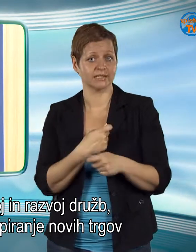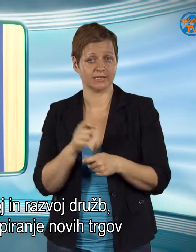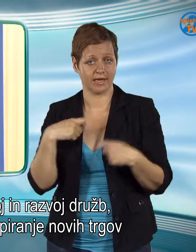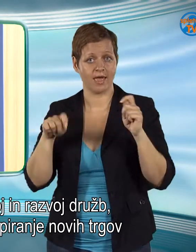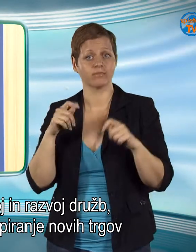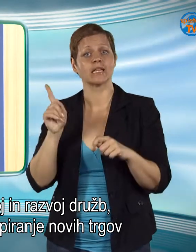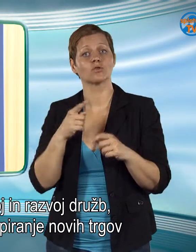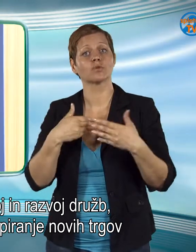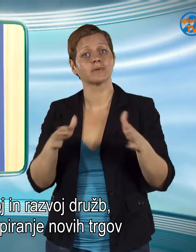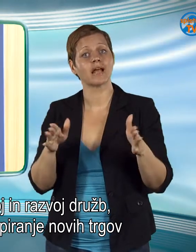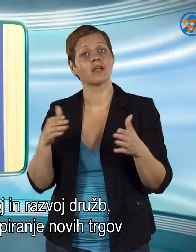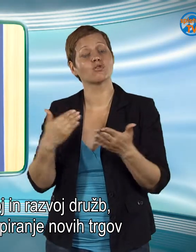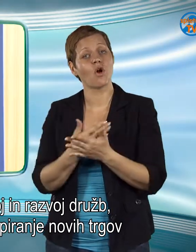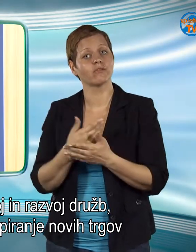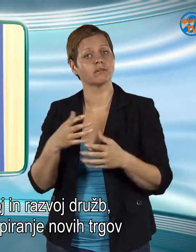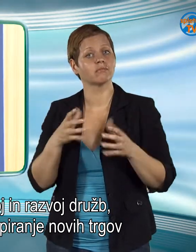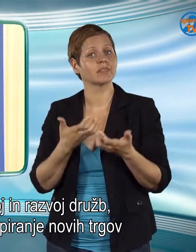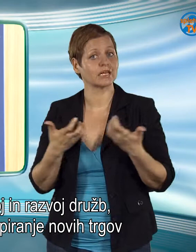domačem gospodarstvu.